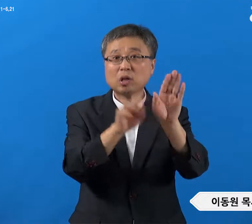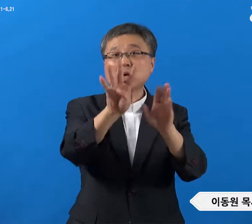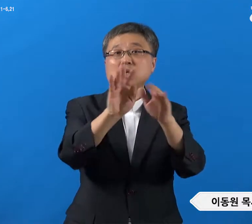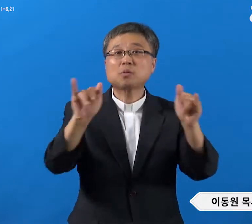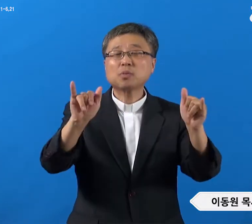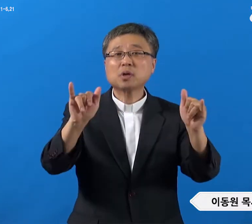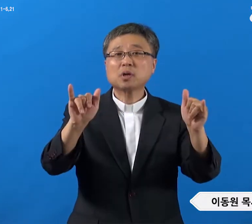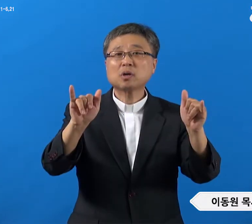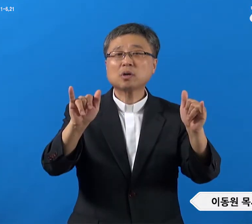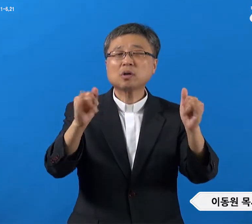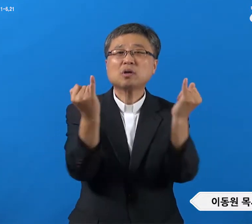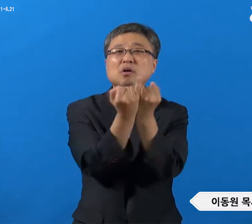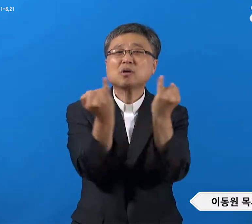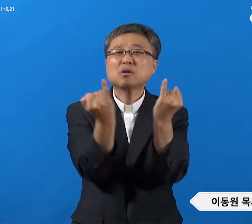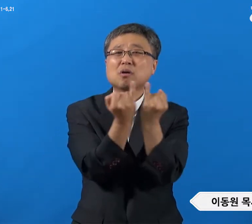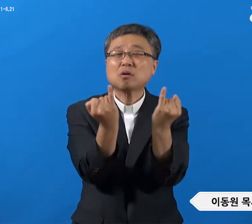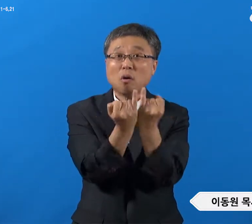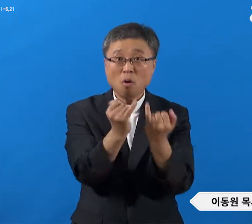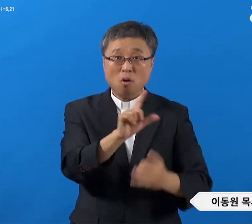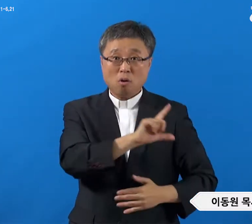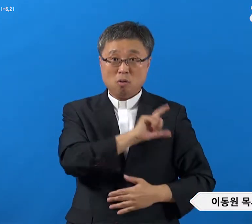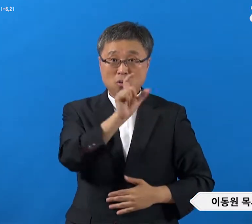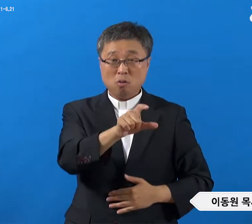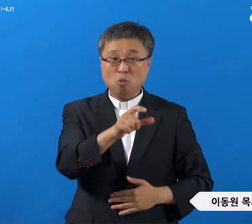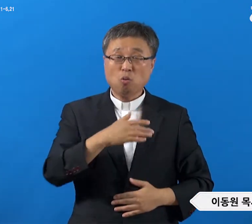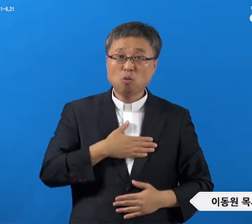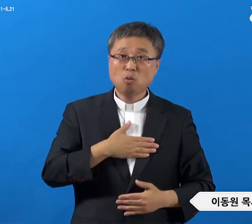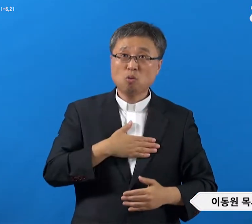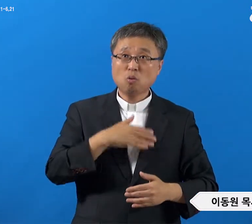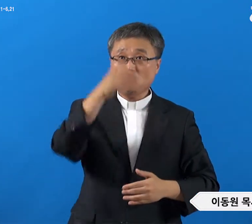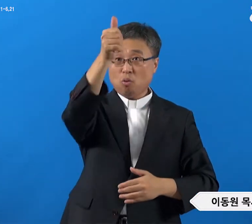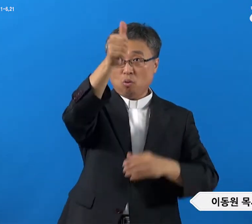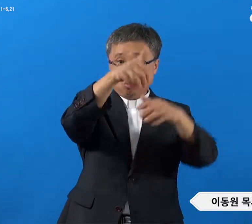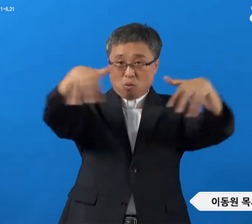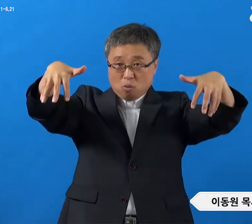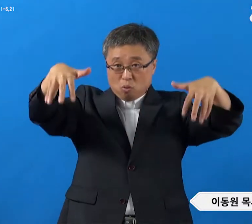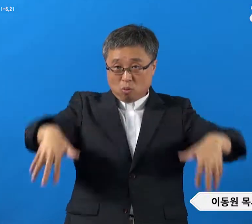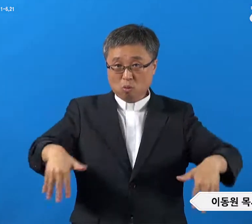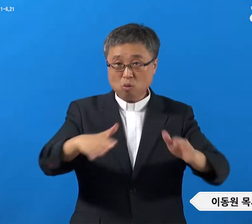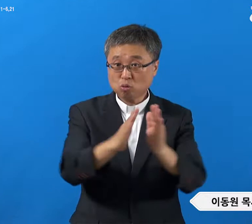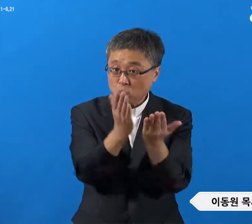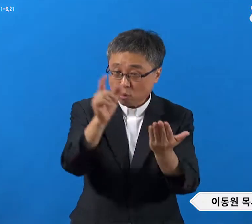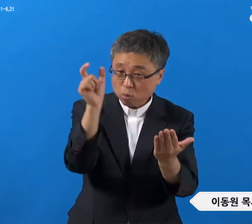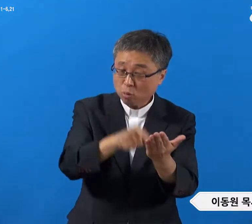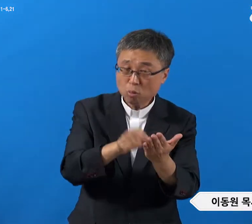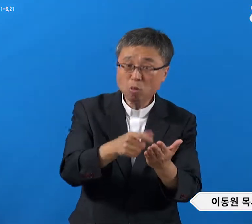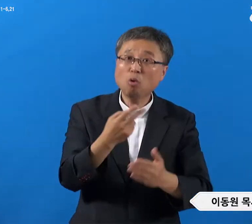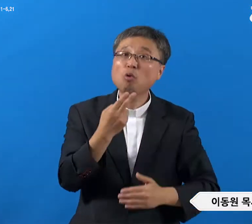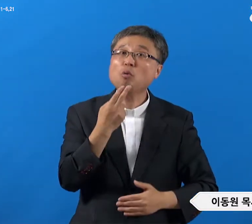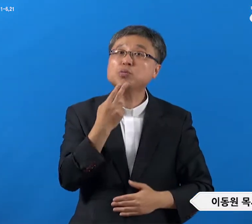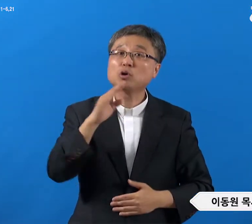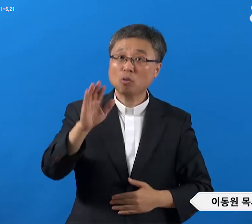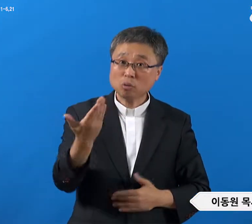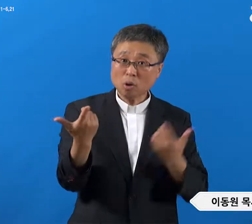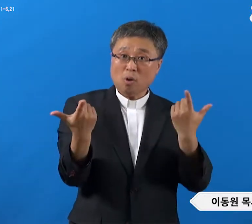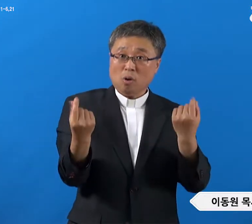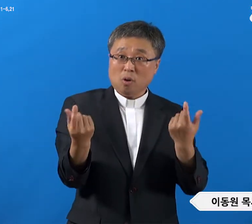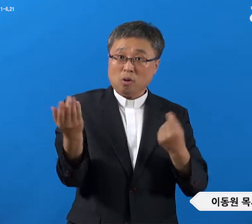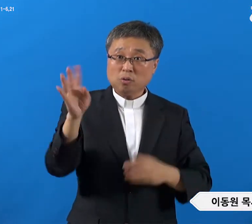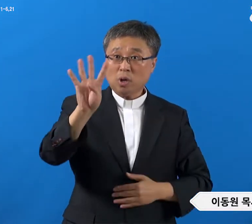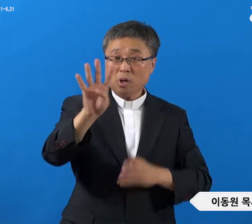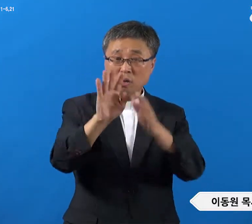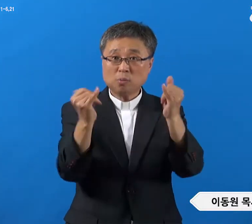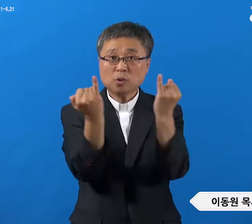여성이에요. 아니, 여성은 아예 족보에 기록도 되지 못하던 그런 그 당시에 유대인들의 관례를 깨고 통상적인